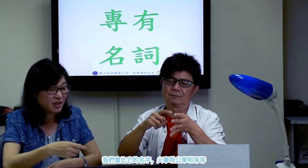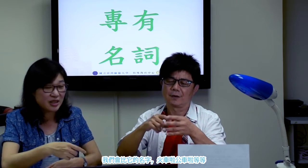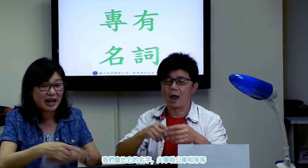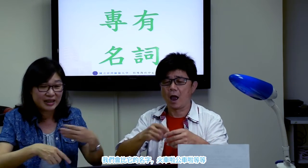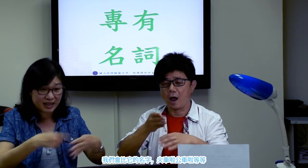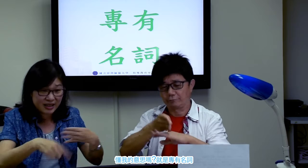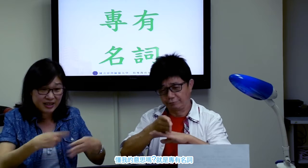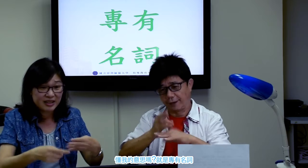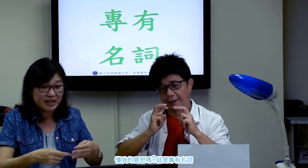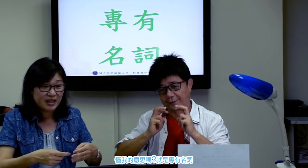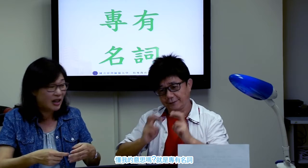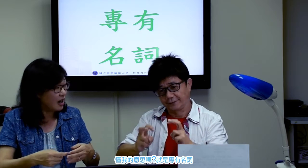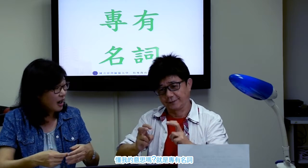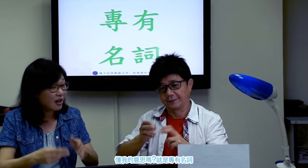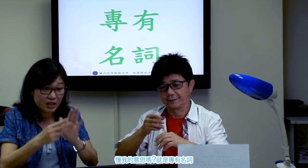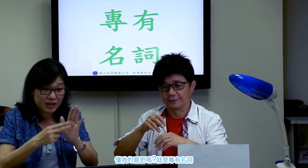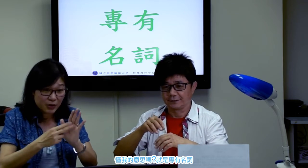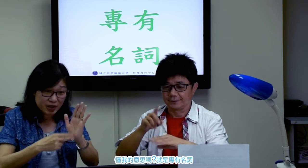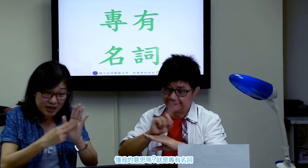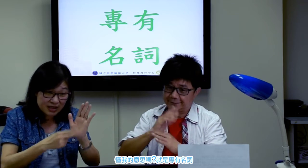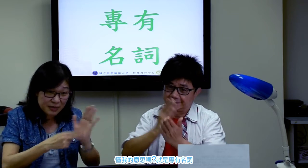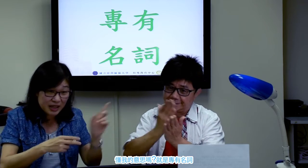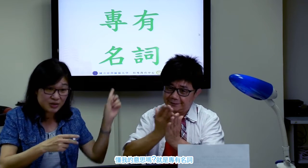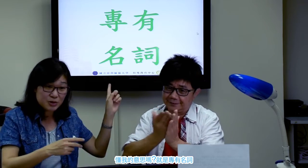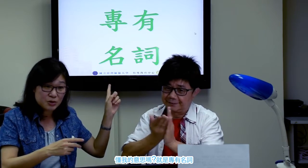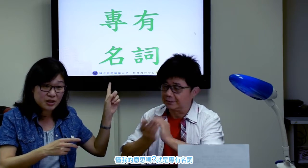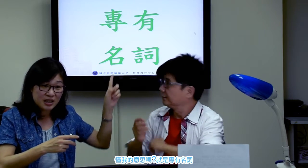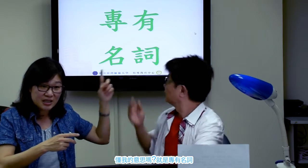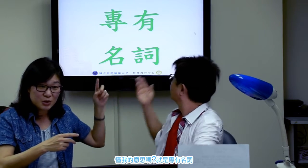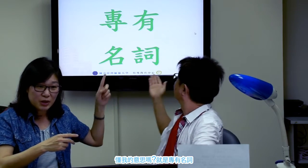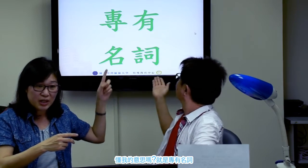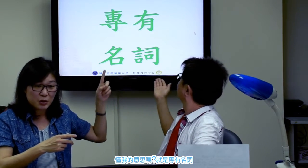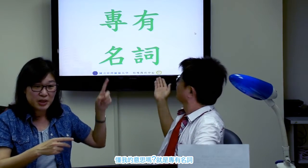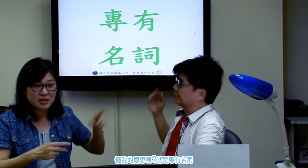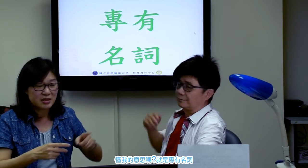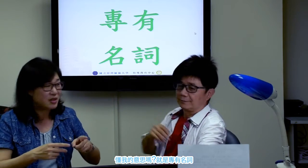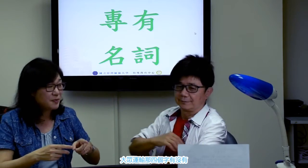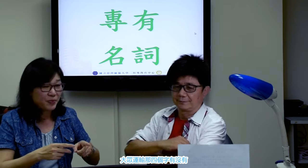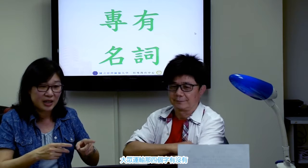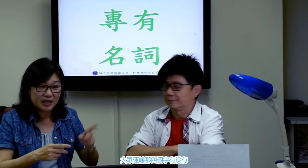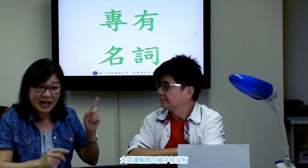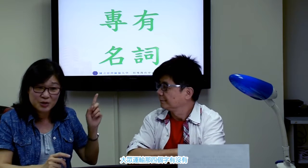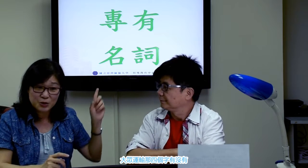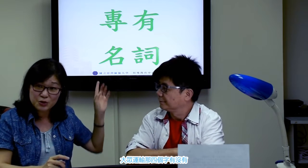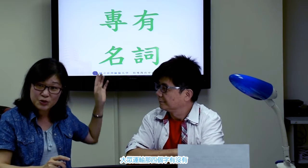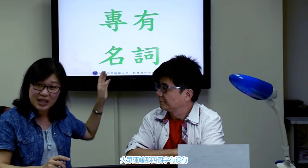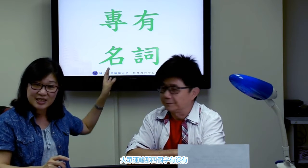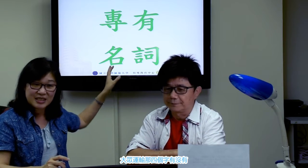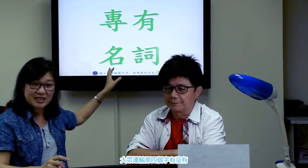啦等等，好、哦，懂我的意思吗？就是说，像专有名词，大众运输那四个字有